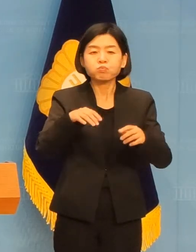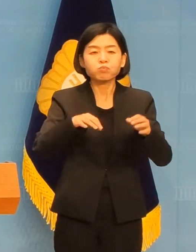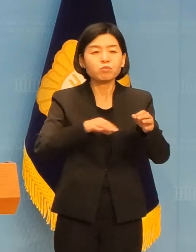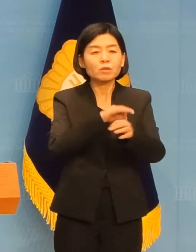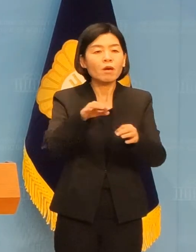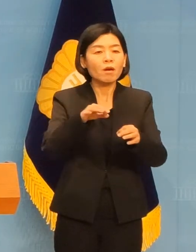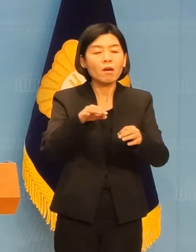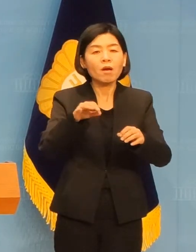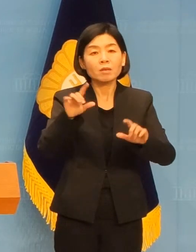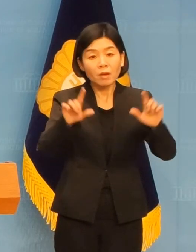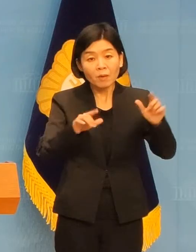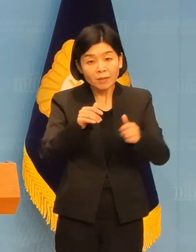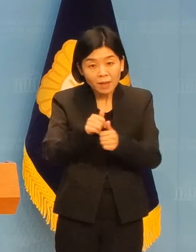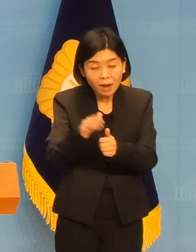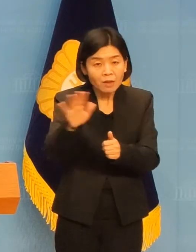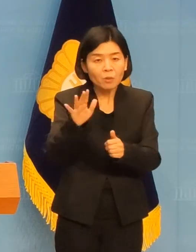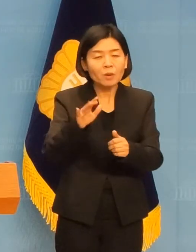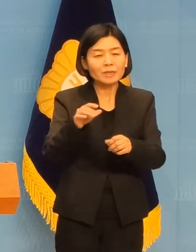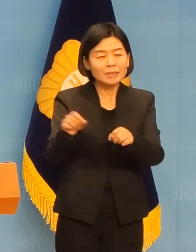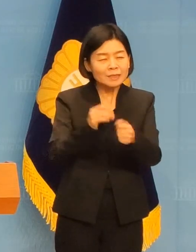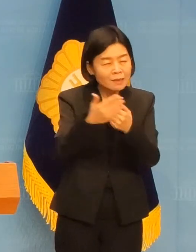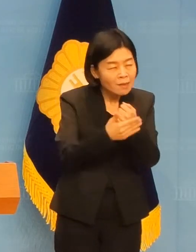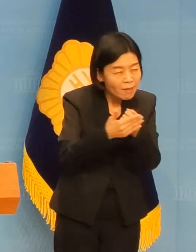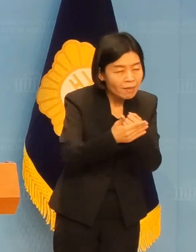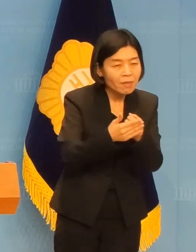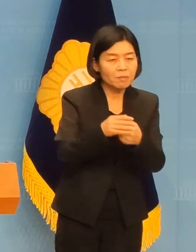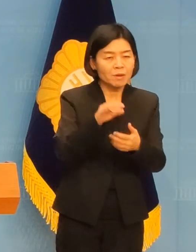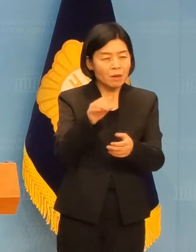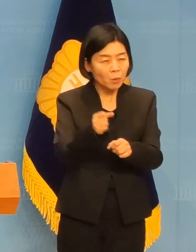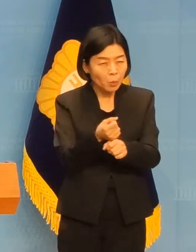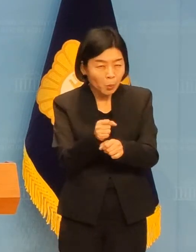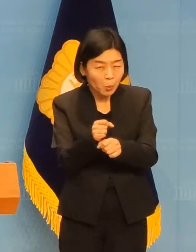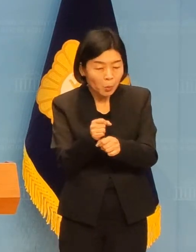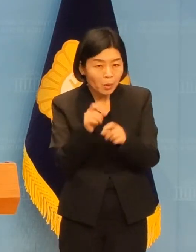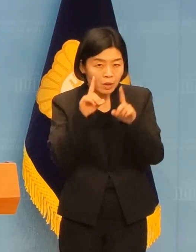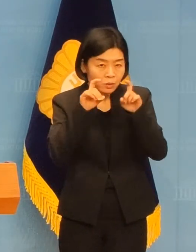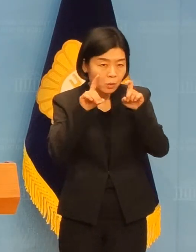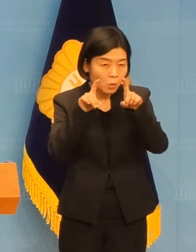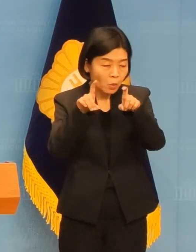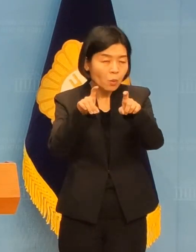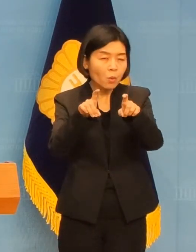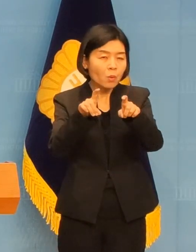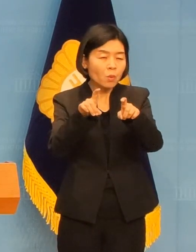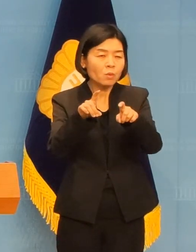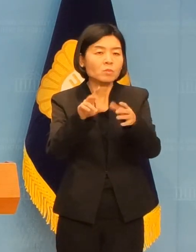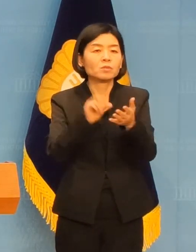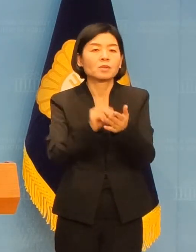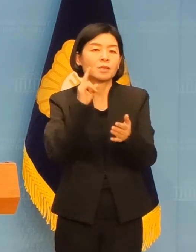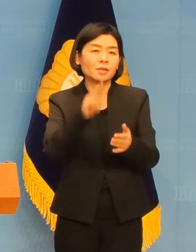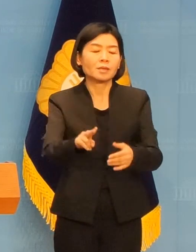특혜 제공이나 가격 조작 의혹을 피할 수 없는 심각한 문제입니다.